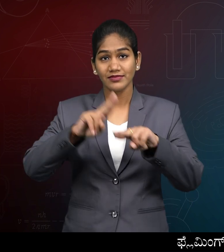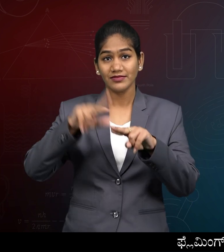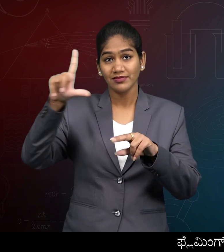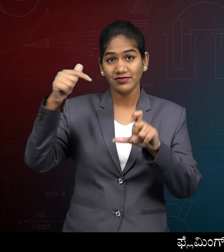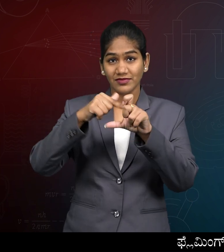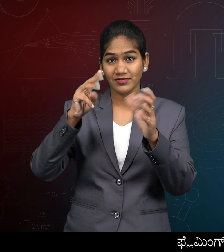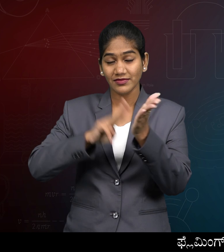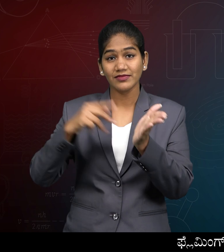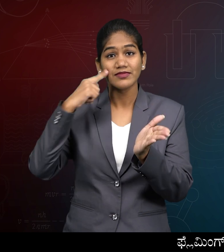ಫ್ಲೆಮಿಂಗ್ ಅವರ ಎಡಗೈ ನಿಯಮ.